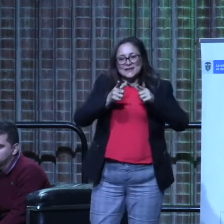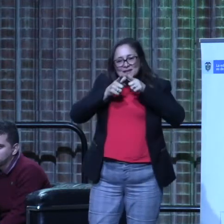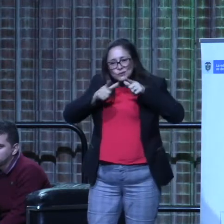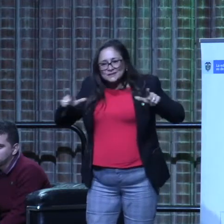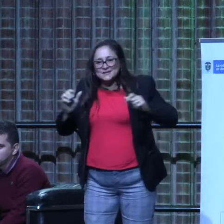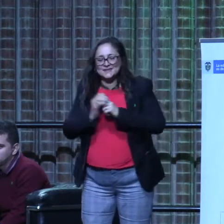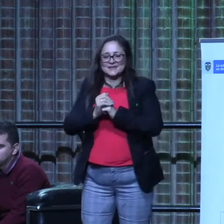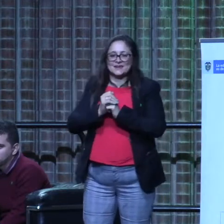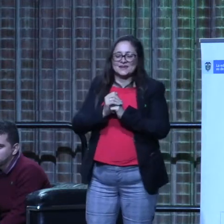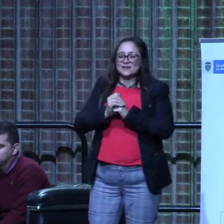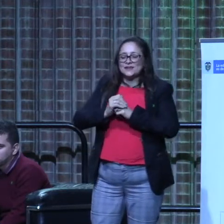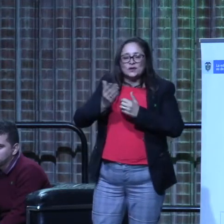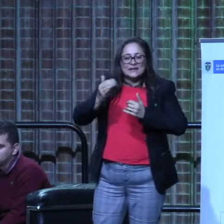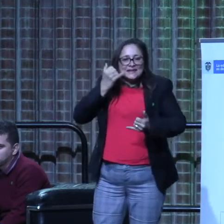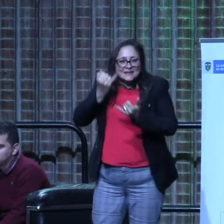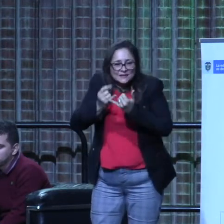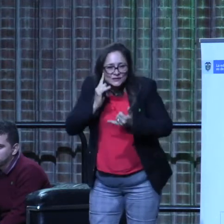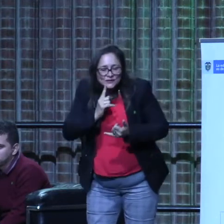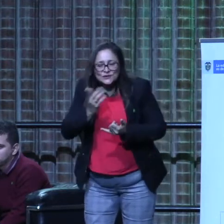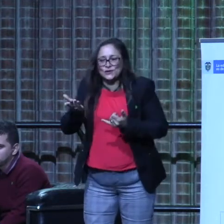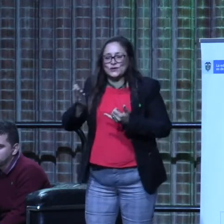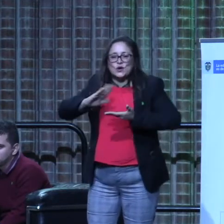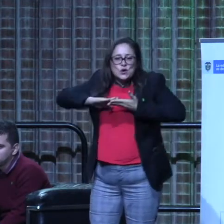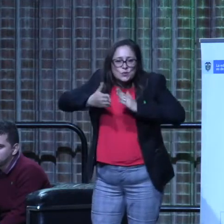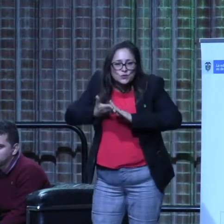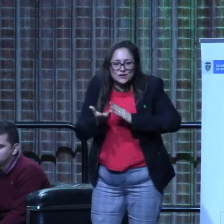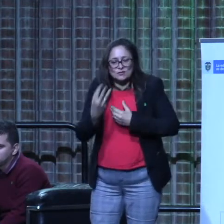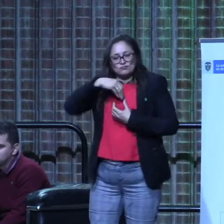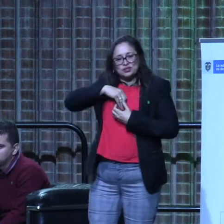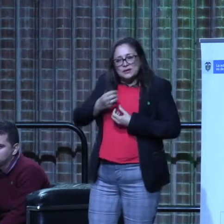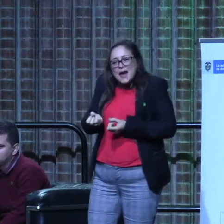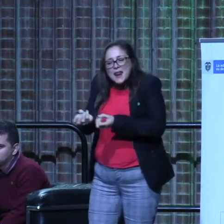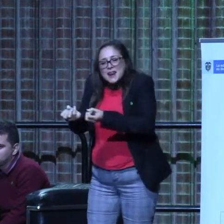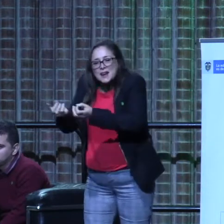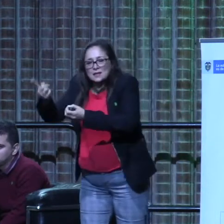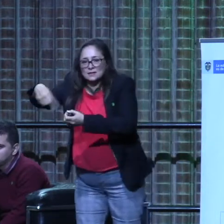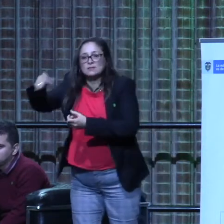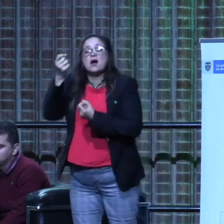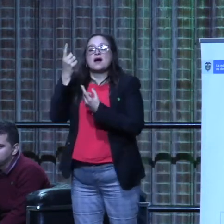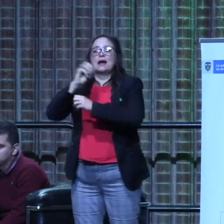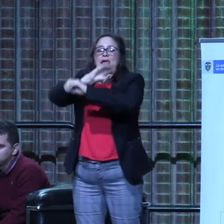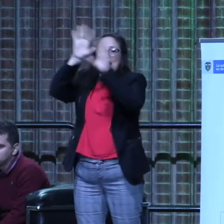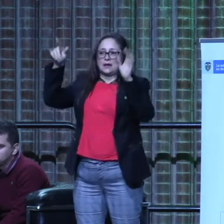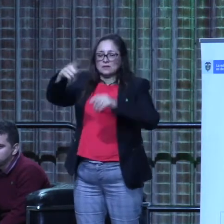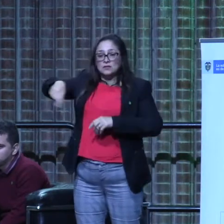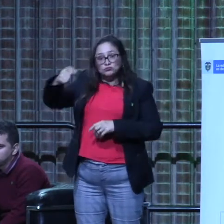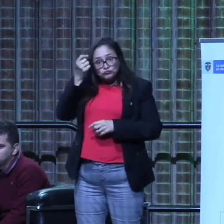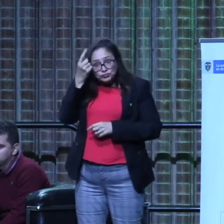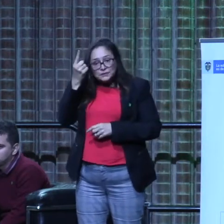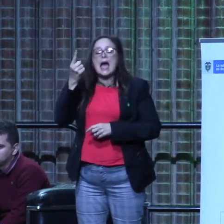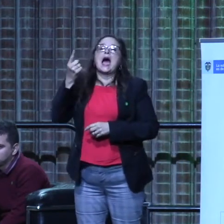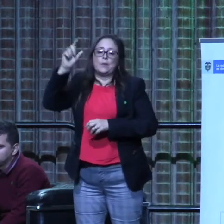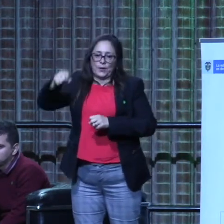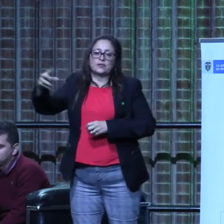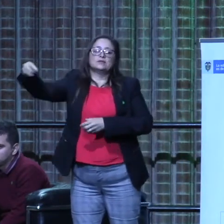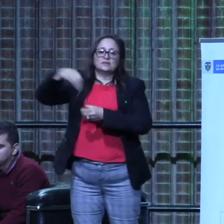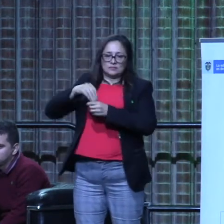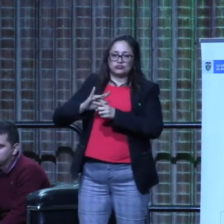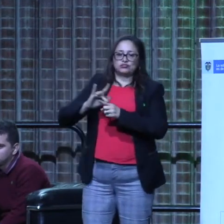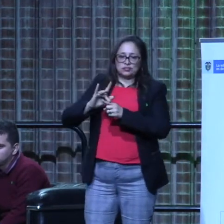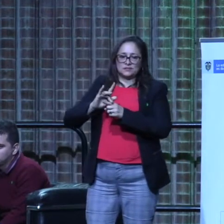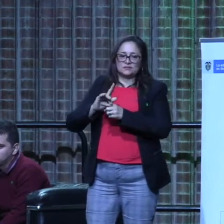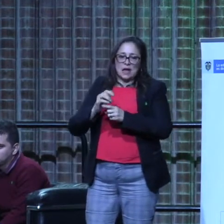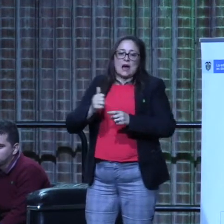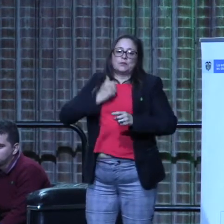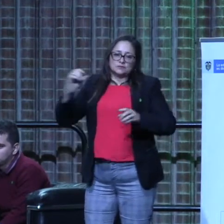de los estudiantes sordos, desde su componente lingüístico, identitario, comunitario, cómo poder fortalecer todos estos aspectos y